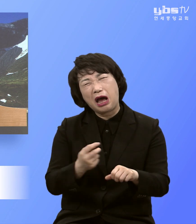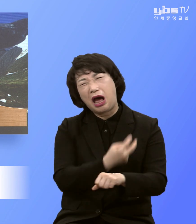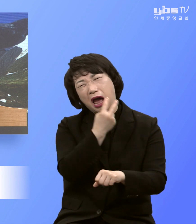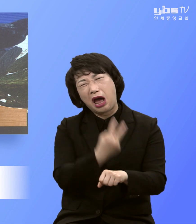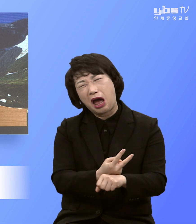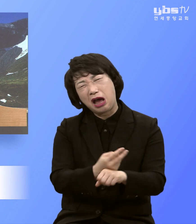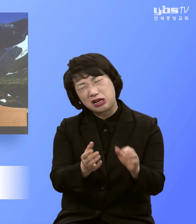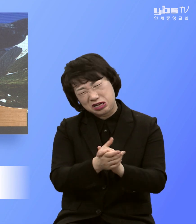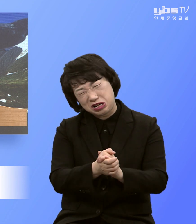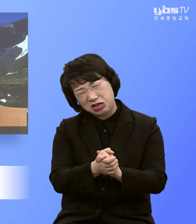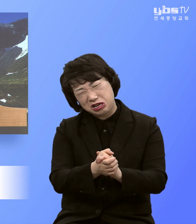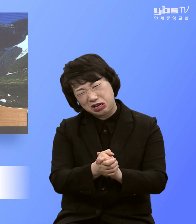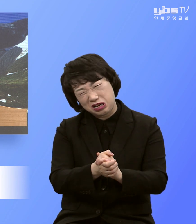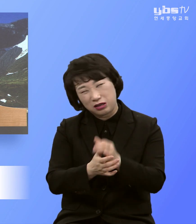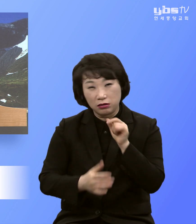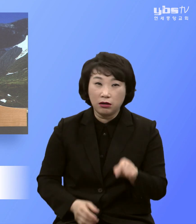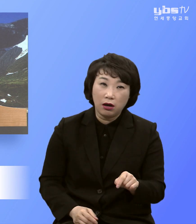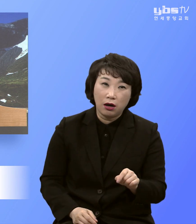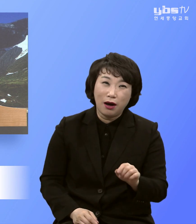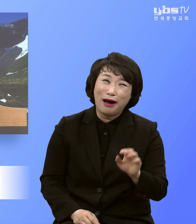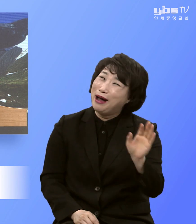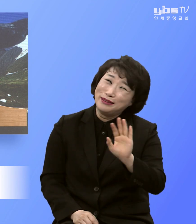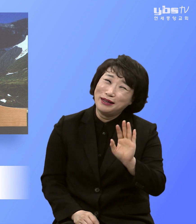시간 채울 능력을 주시옵소서.